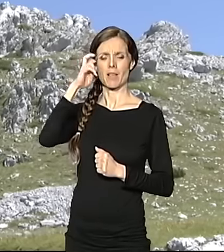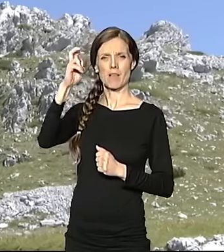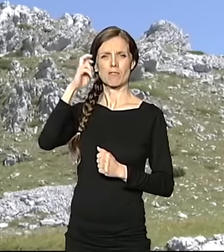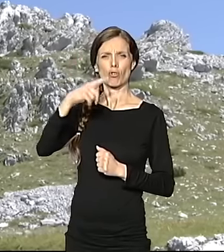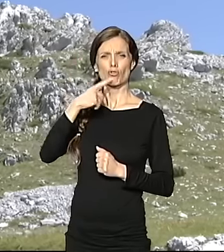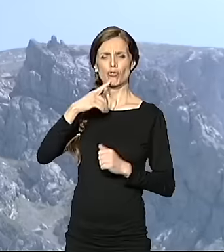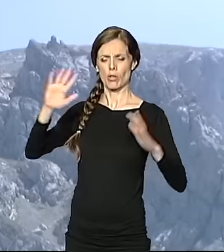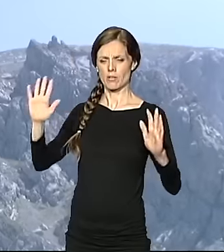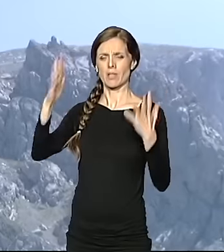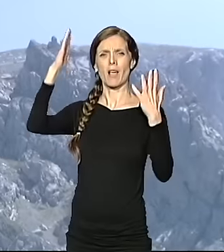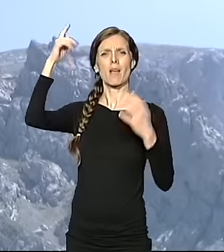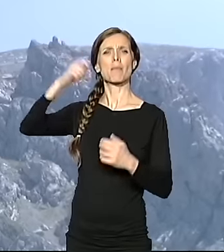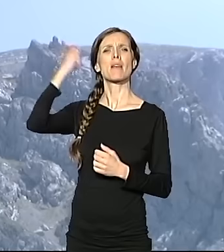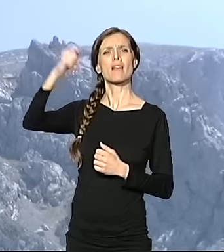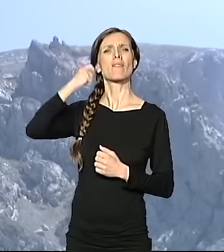sokole,